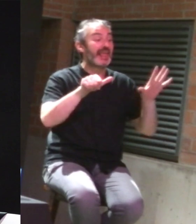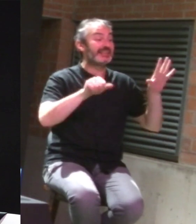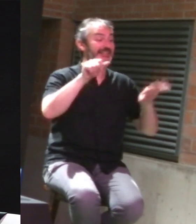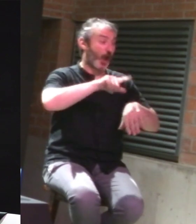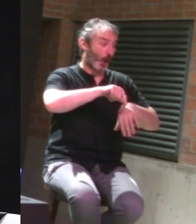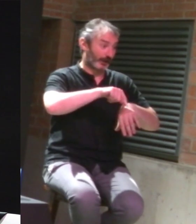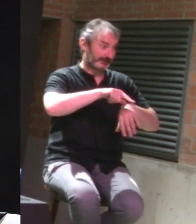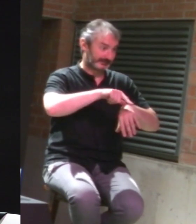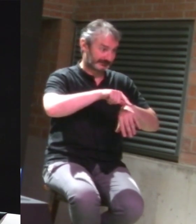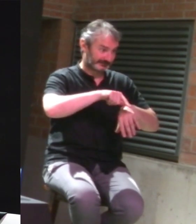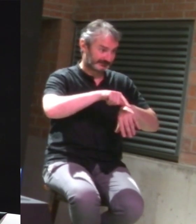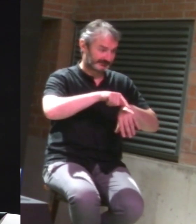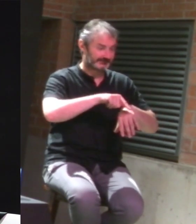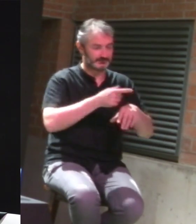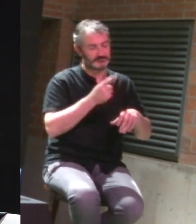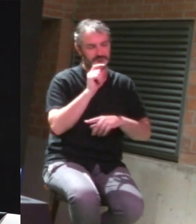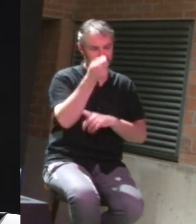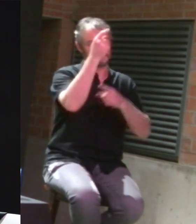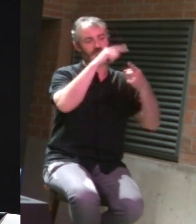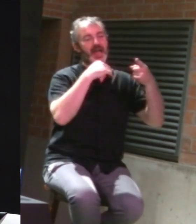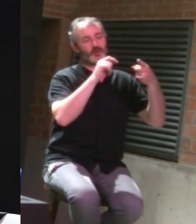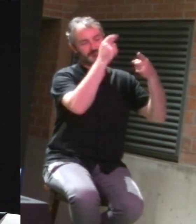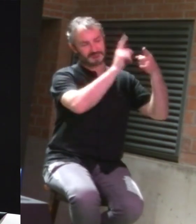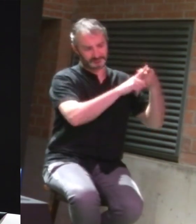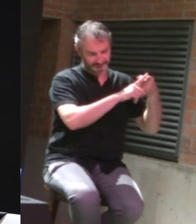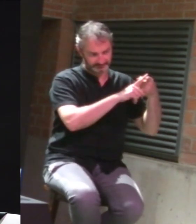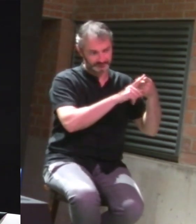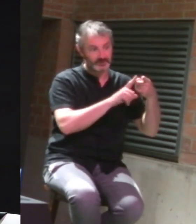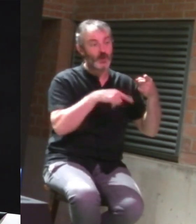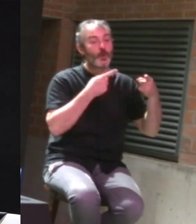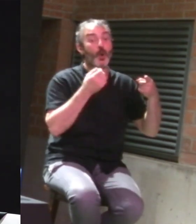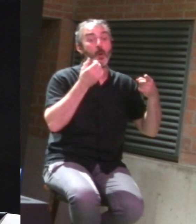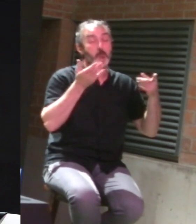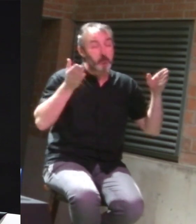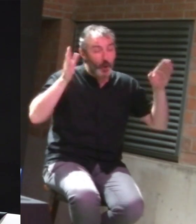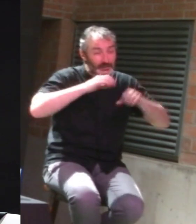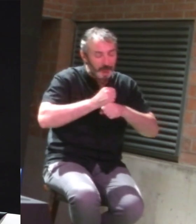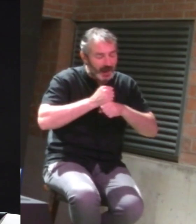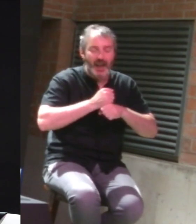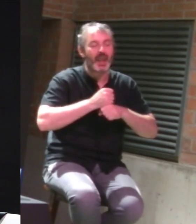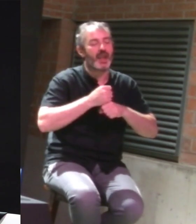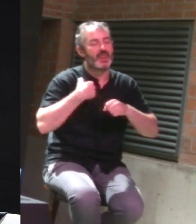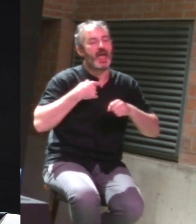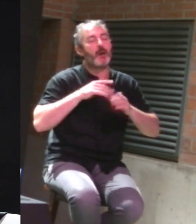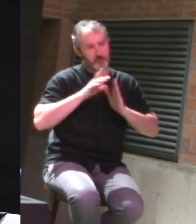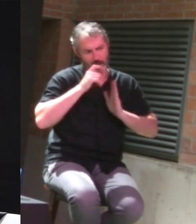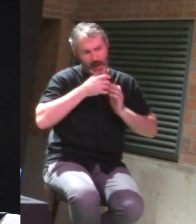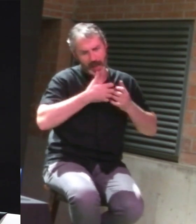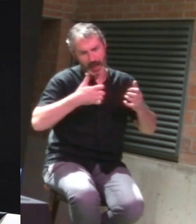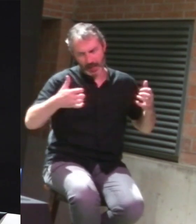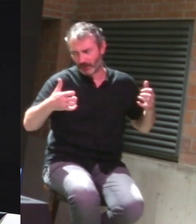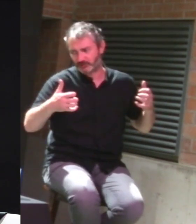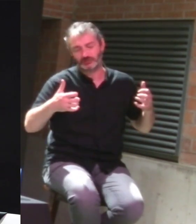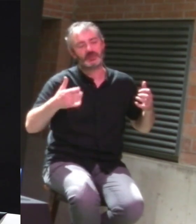es guanya també progressivament que les dones no vagin a treballar de nit, els hi costarà anys, vull dir, perquè estarem als